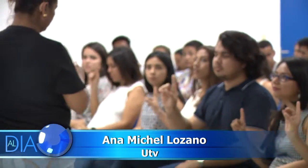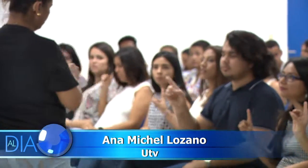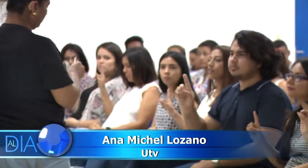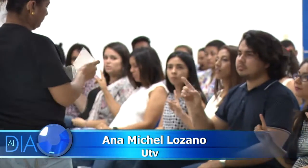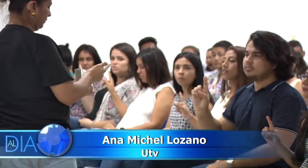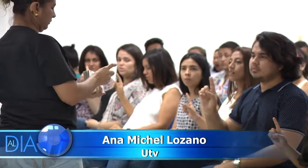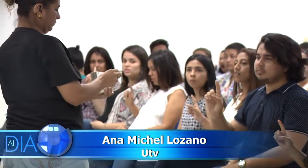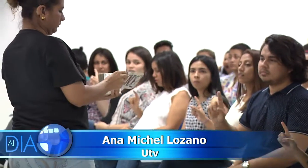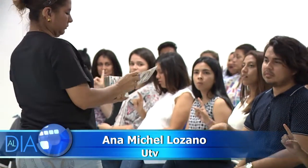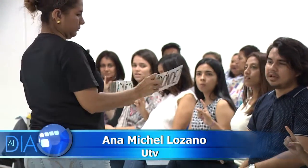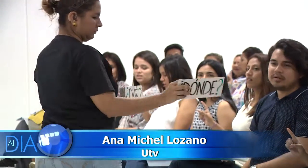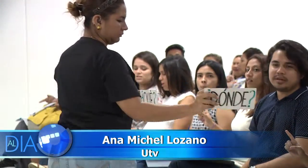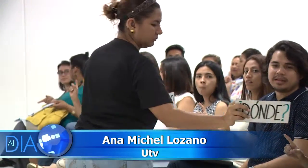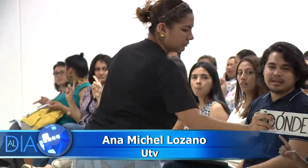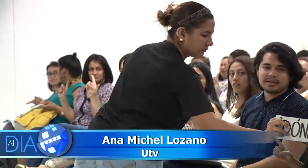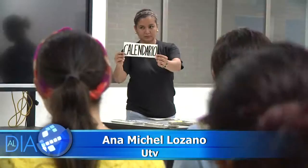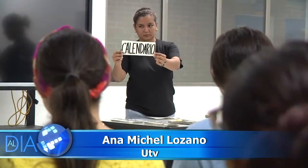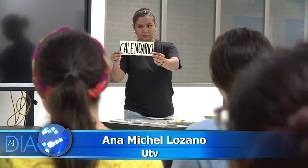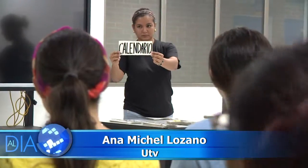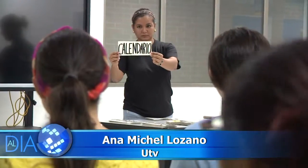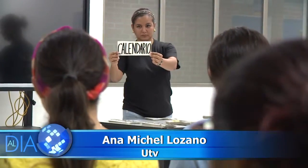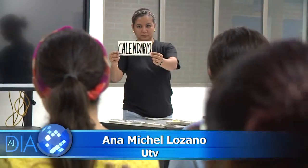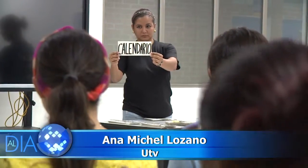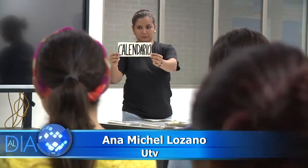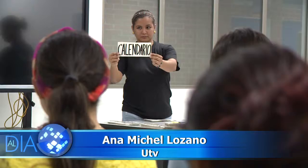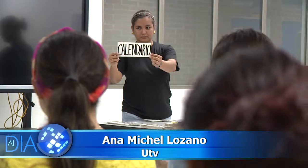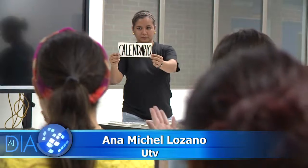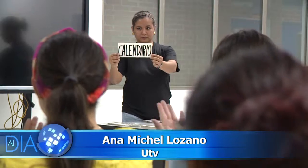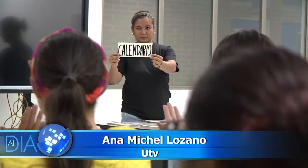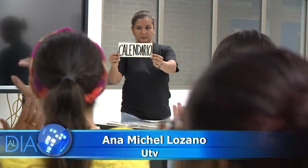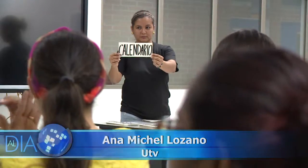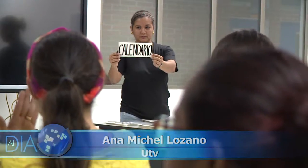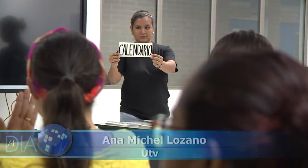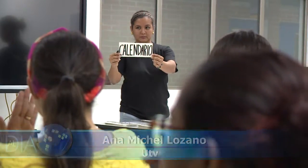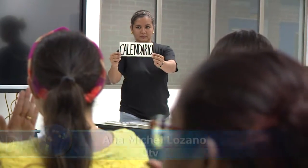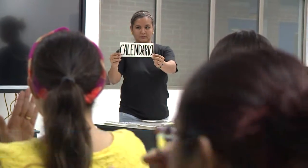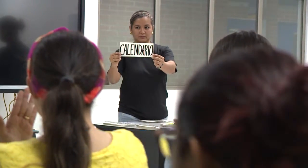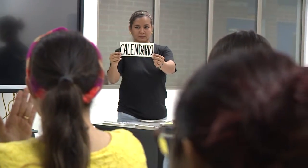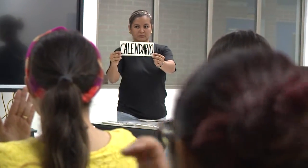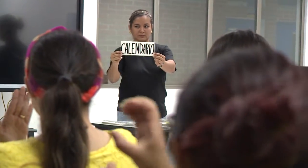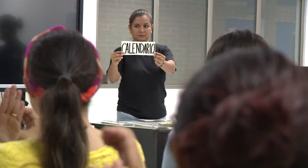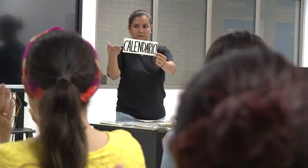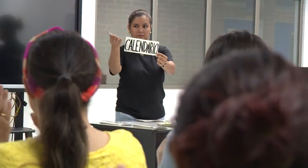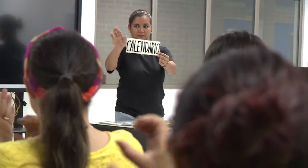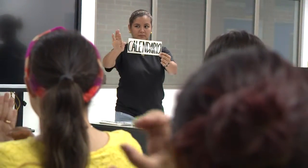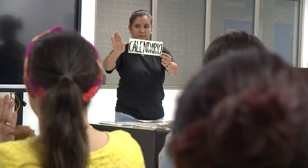crear conciencia en la población sobre este tema, entre otros. Ana Michelle Lozano, UTV